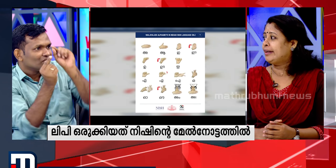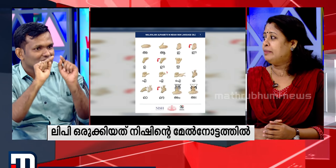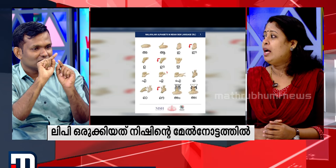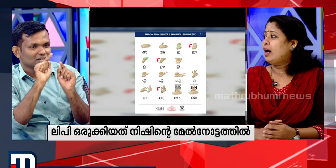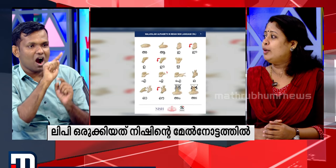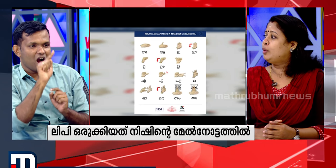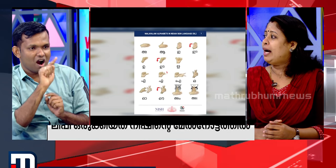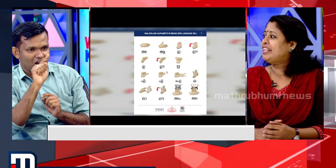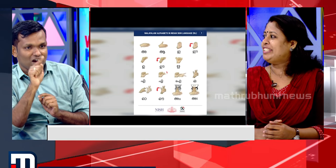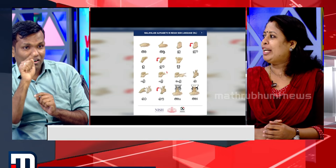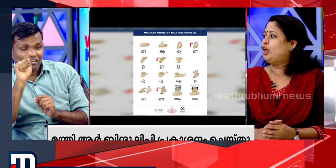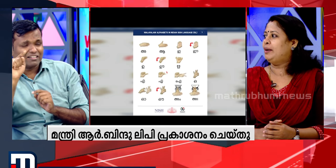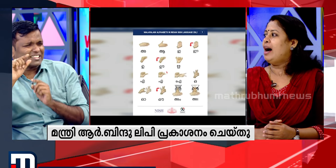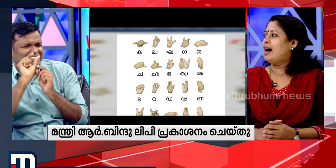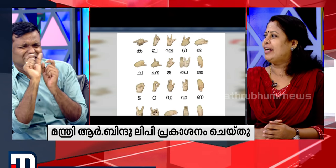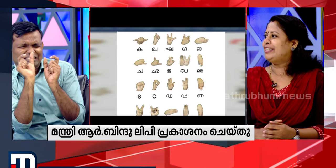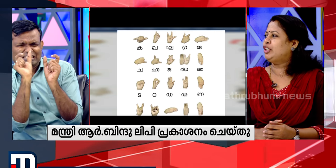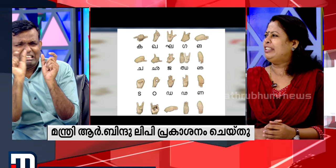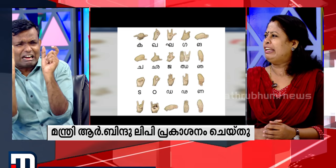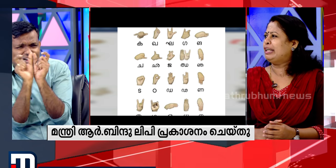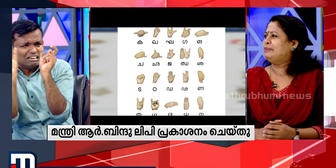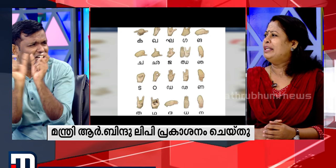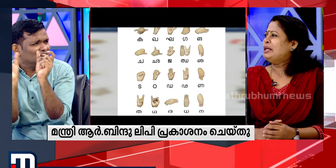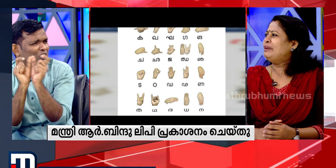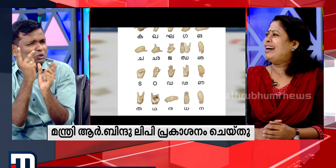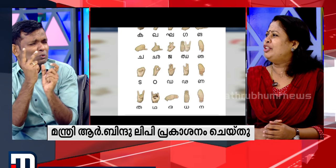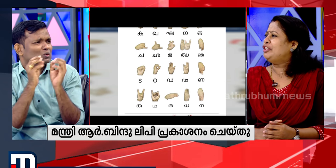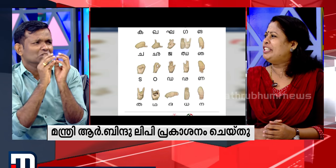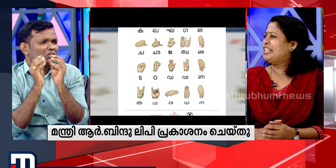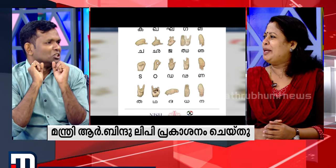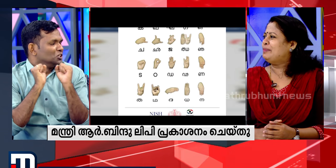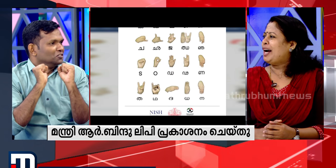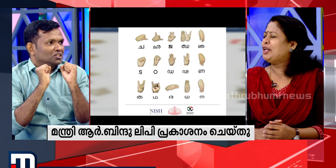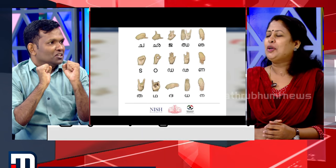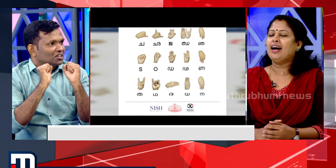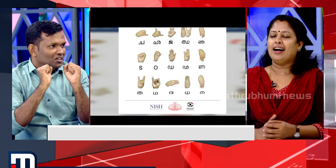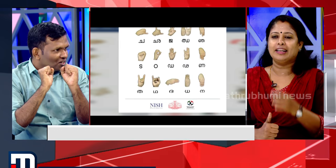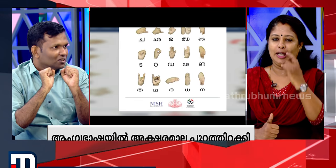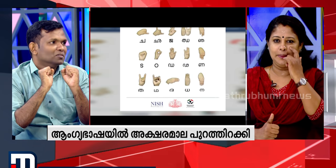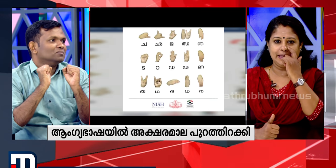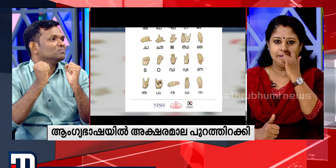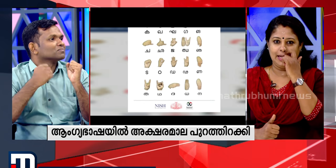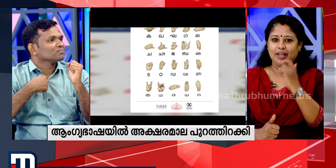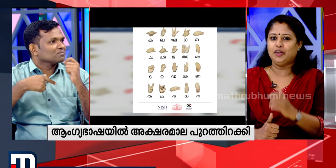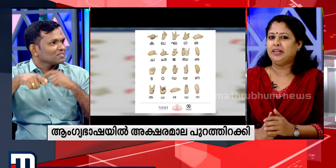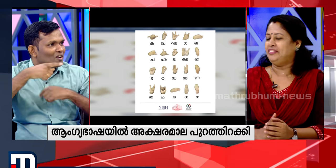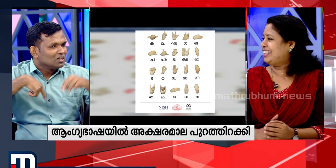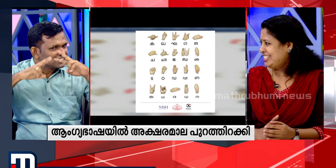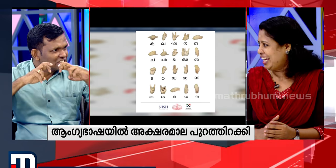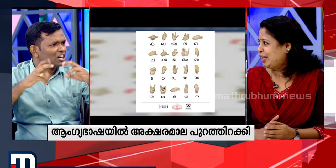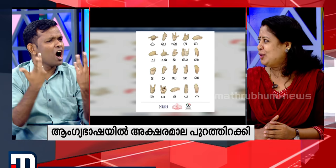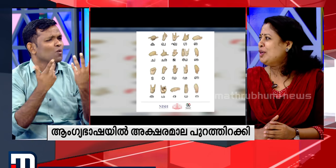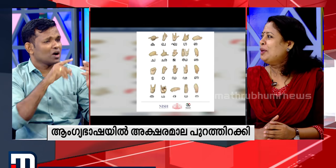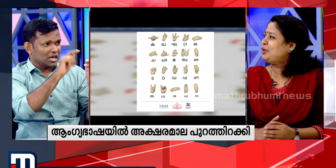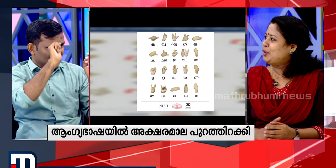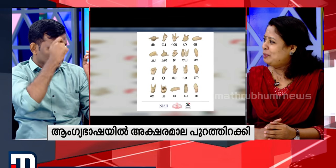പുള്ളി ദീർഘം അങ്ങനെ ഒരുപാട് ചിഹ്നങ്ങളുണ്ട്. ആ കഴിഞ്ഞിട്ടൊരു ദീർഘം, പിന്നെ അതിനെന്ത് ചെയ്യും, അങ്ങനെയൊക്കെ ആകെ കണ്ടുപിടിക്കാൻ വളരെ ഒരു